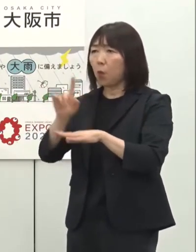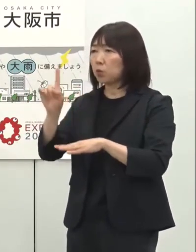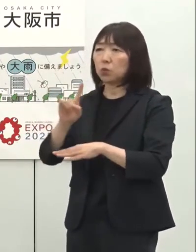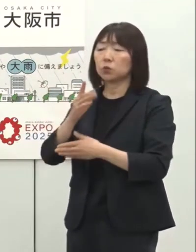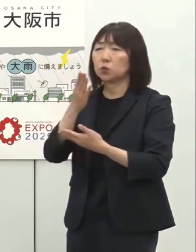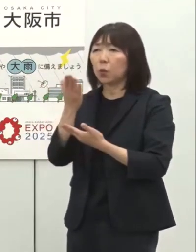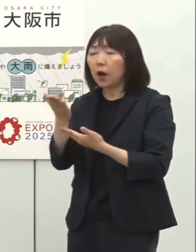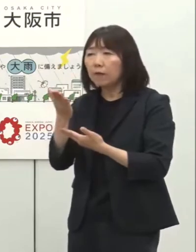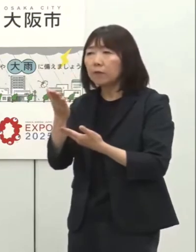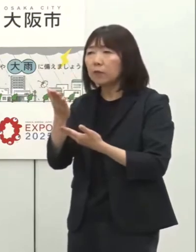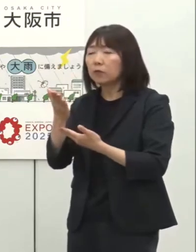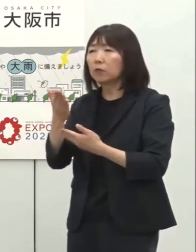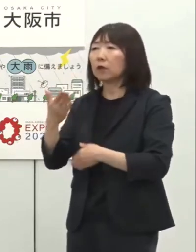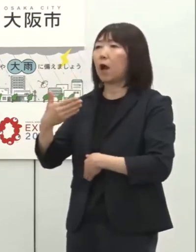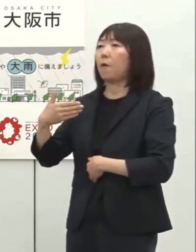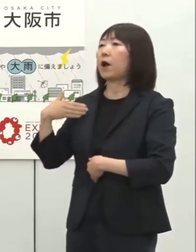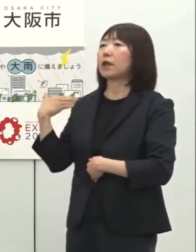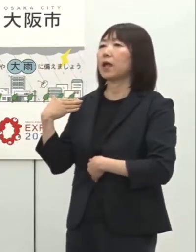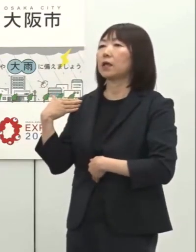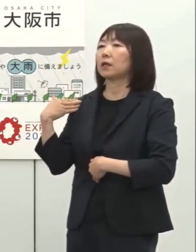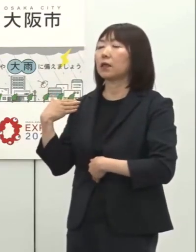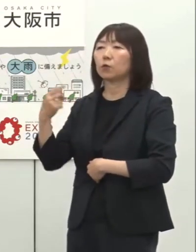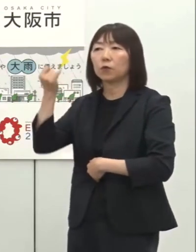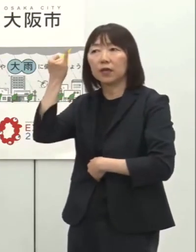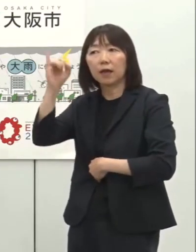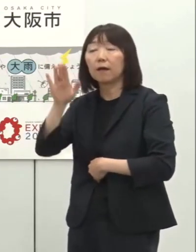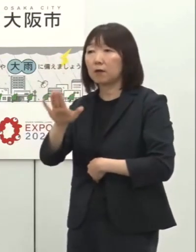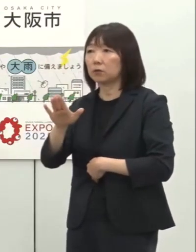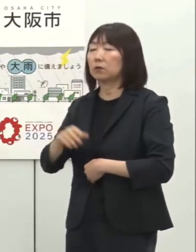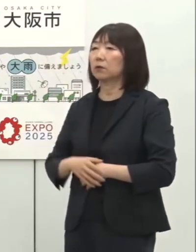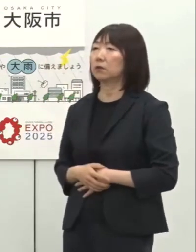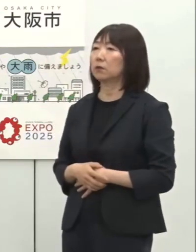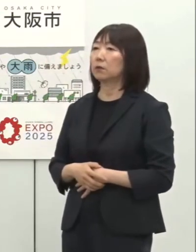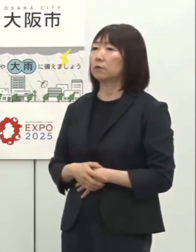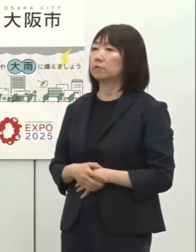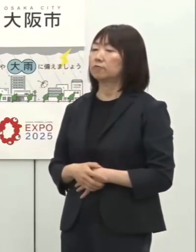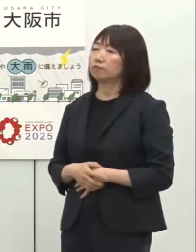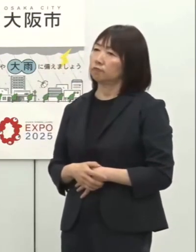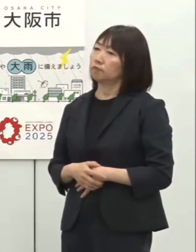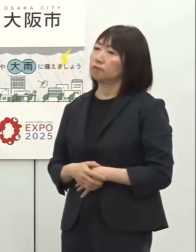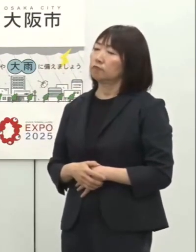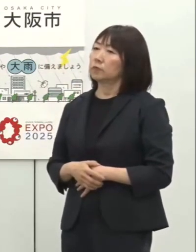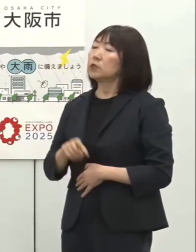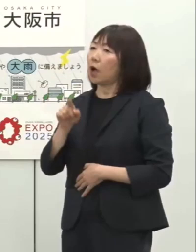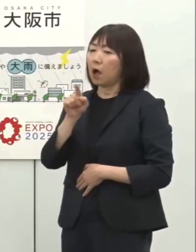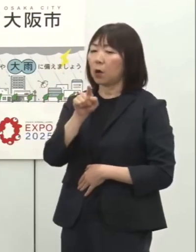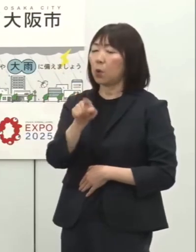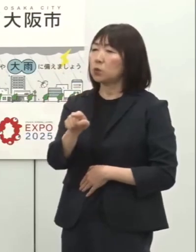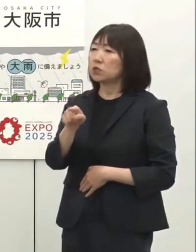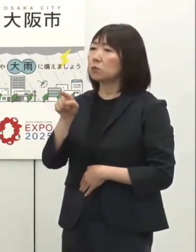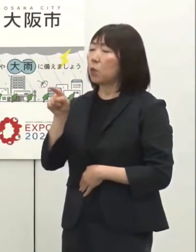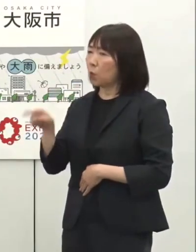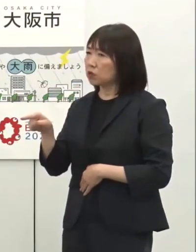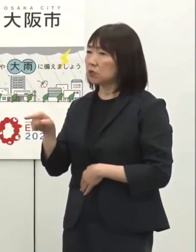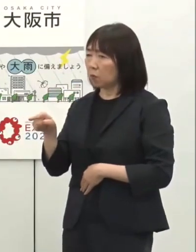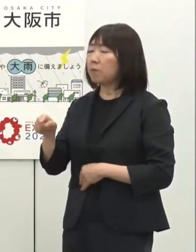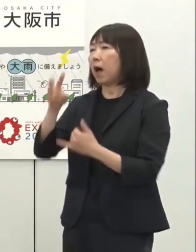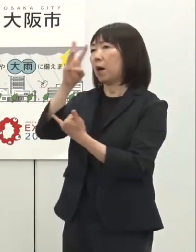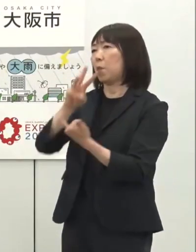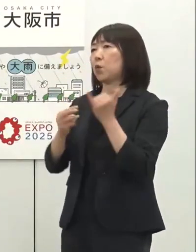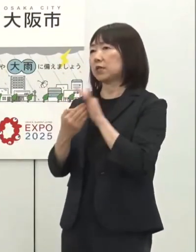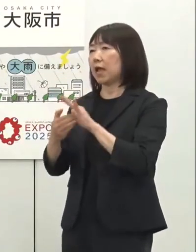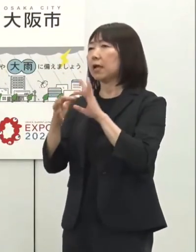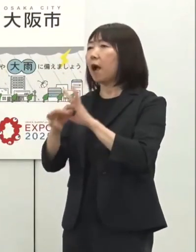ていうことをおっしゃる方もいらしてですね、それでまあ、両方とも防災のところに絡めて言います